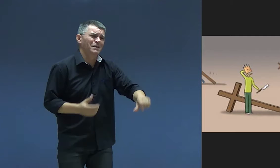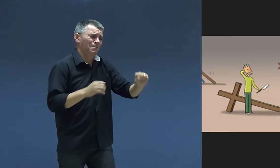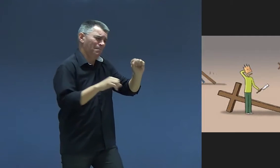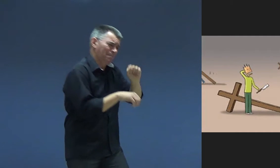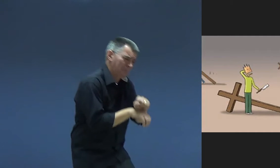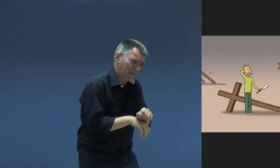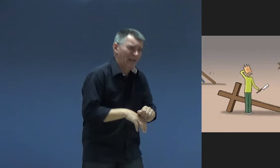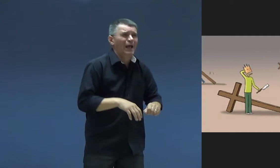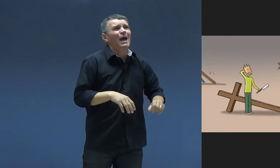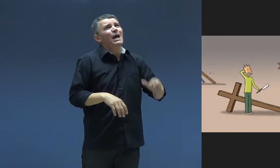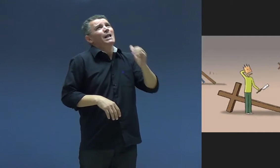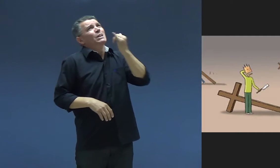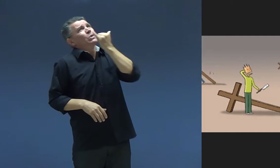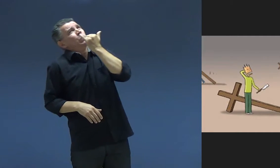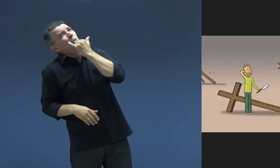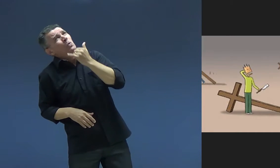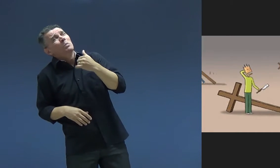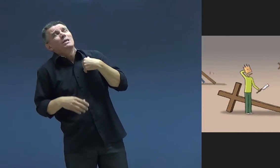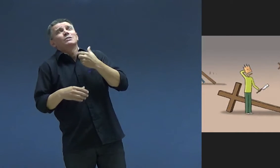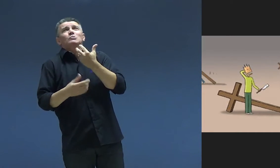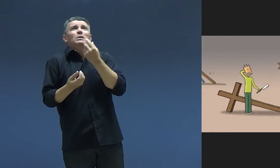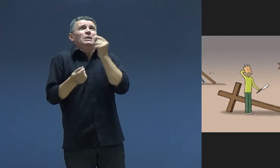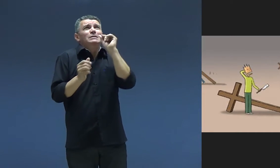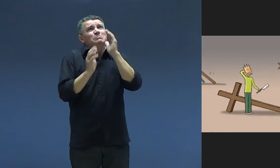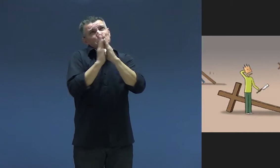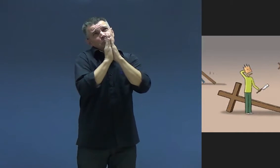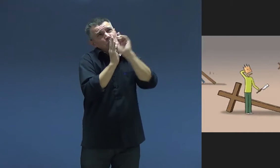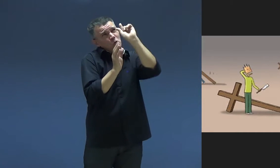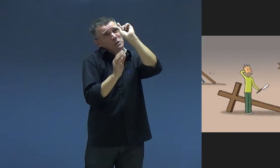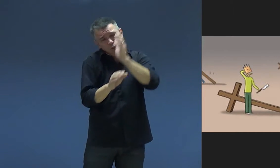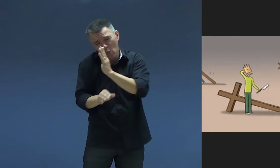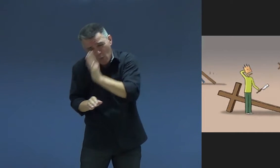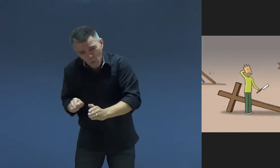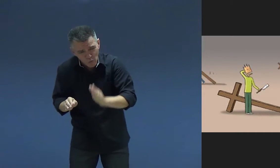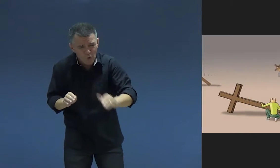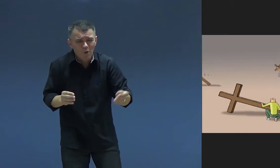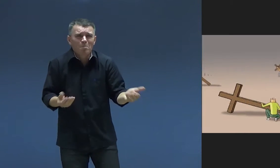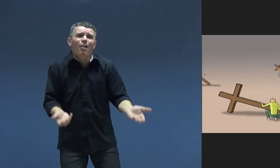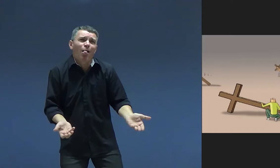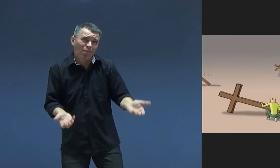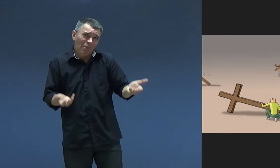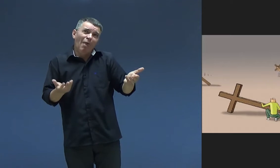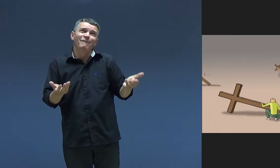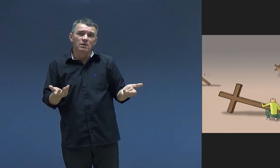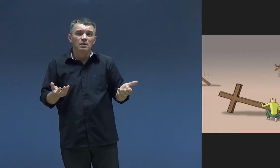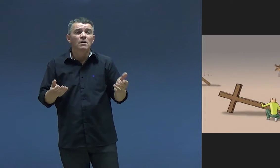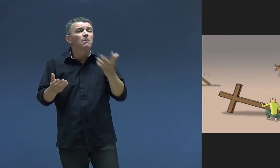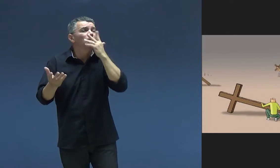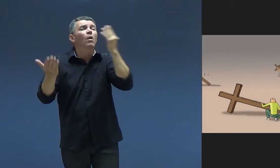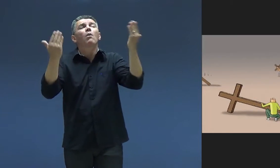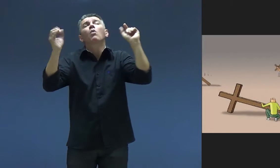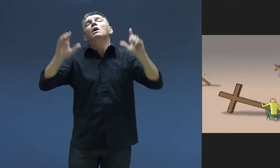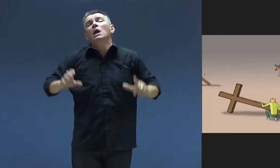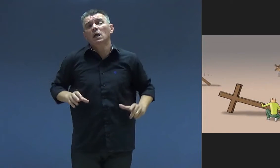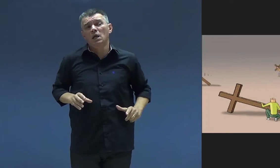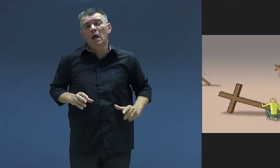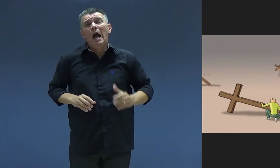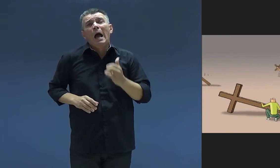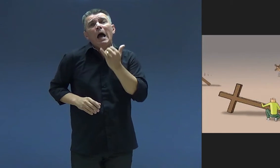Ah, mas eu ainda tô tão cansado. Olha, eu vou cortar só mais um pedacinho, só para ficar um pouquinho mais leve. O que, que isso quer